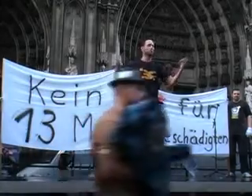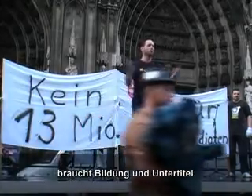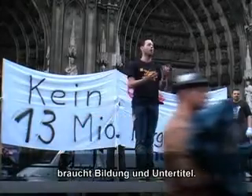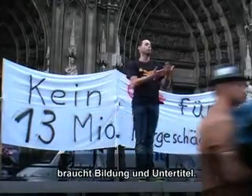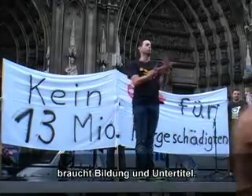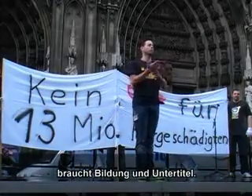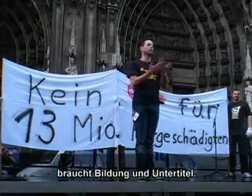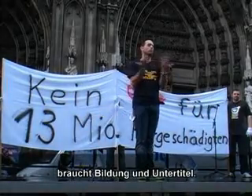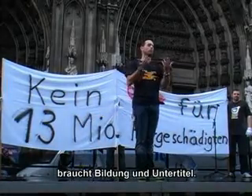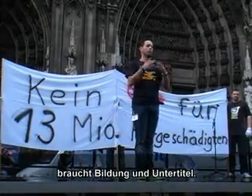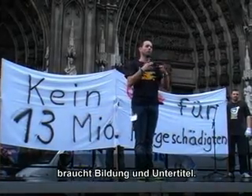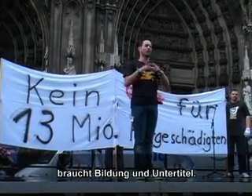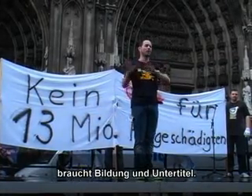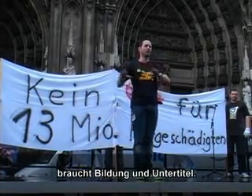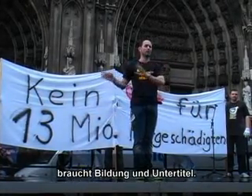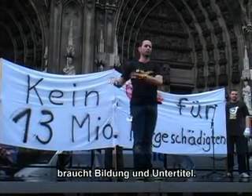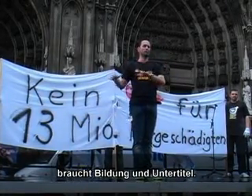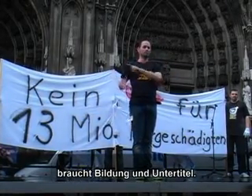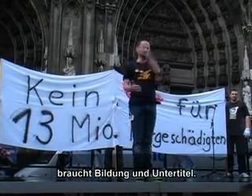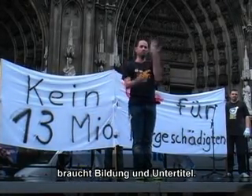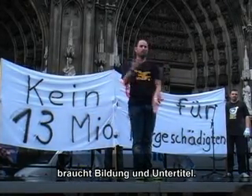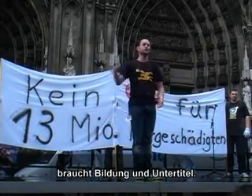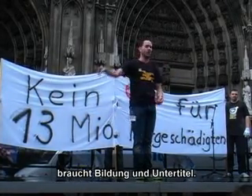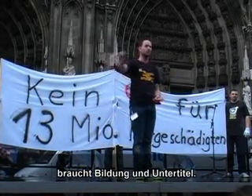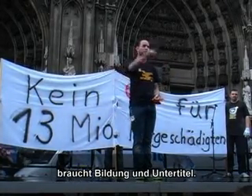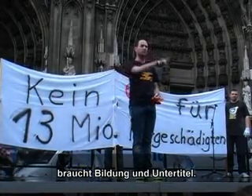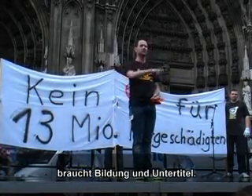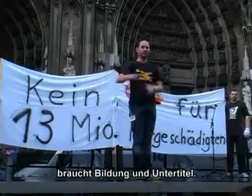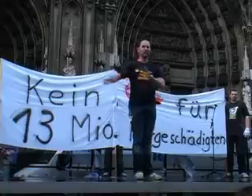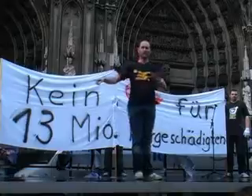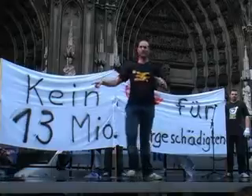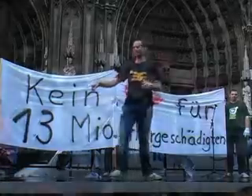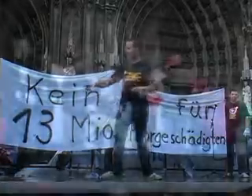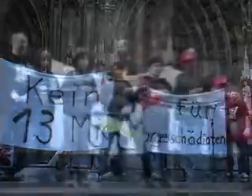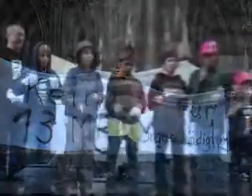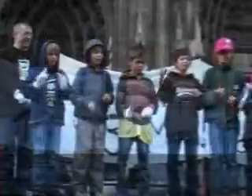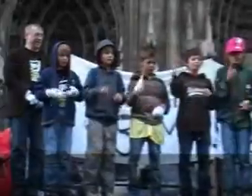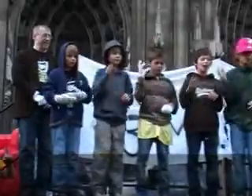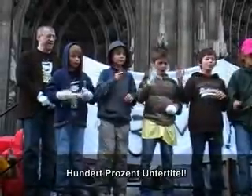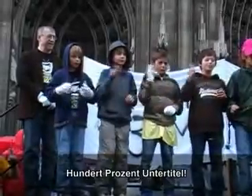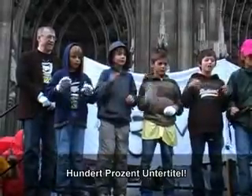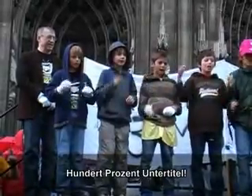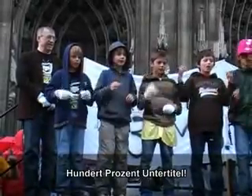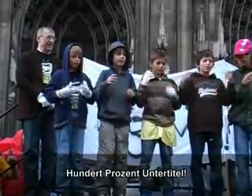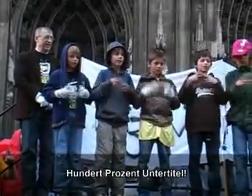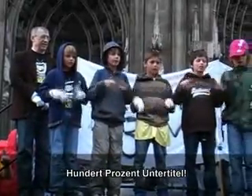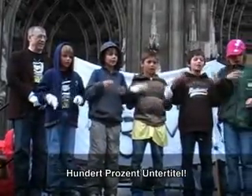Jetzt kommt unser Nachwuchs. Wir brauchen Untertitel auch, um die Bildung gehörloser Kinder